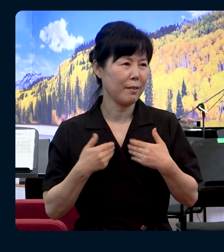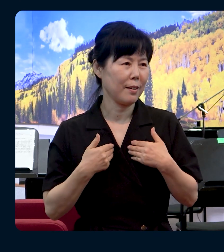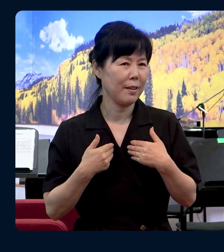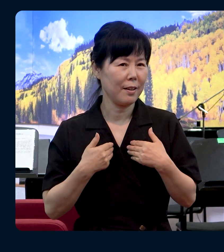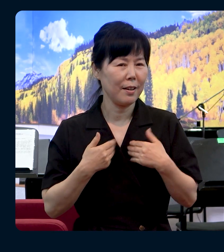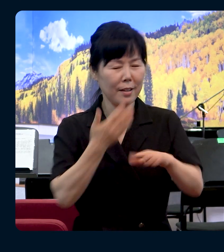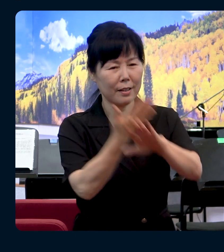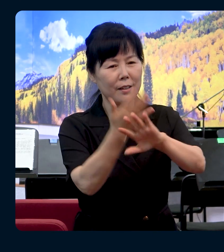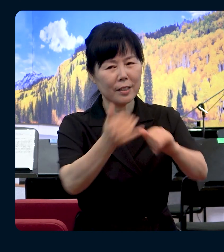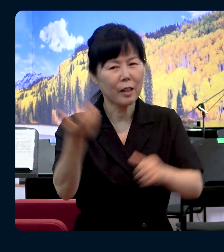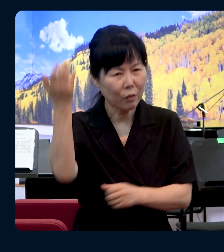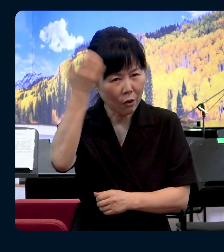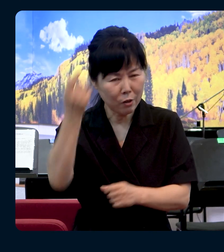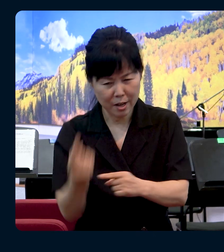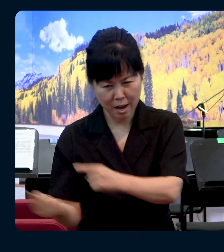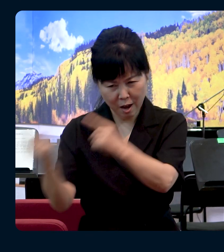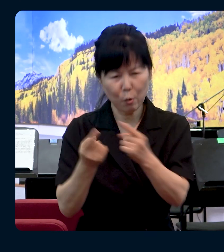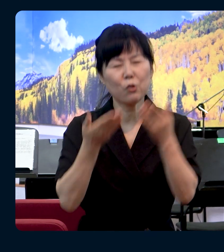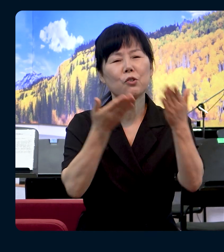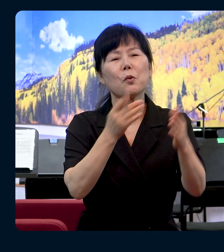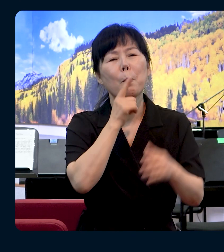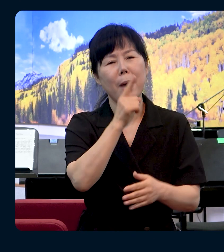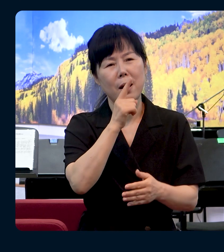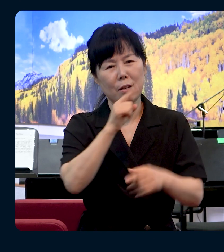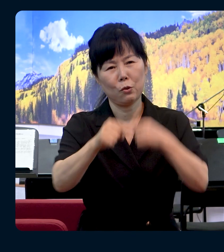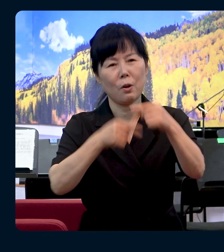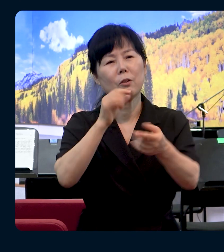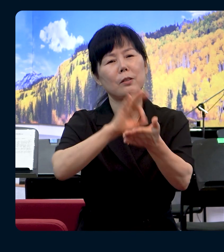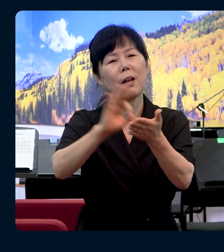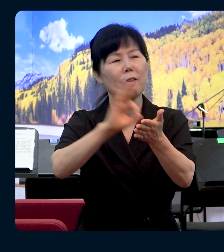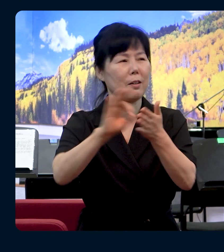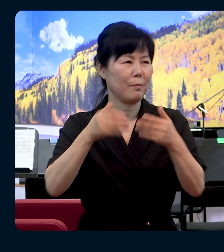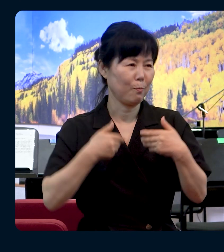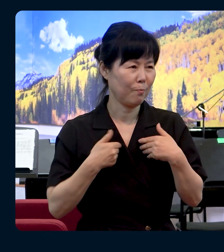영혼을 살려주는, 그게 꼭 필요한 말을.